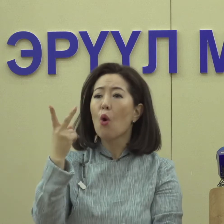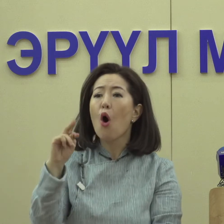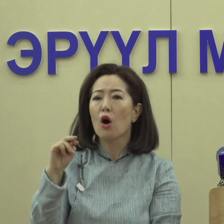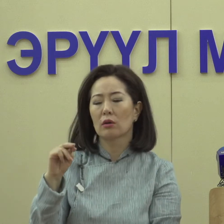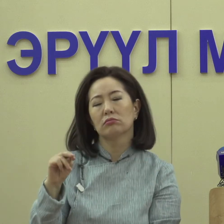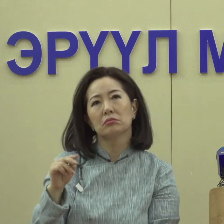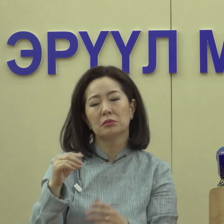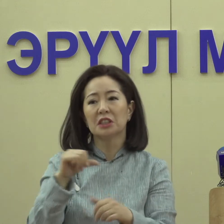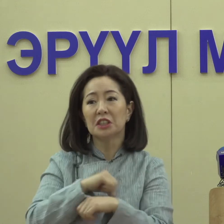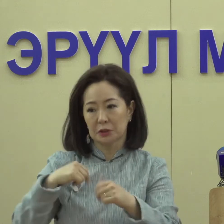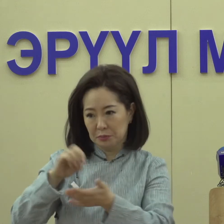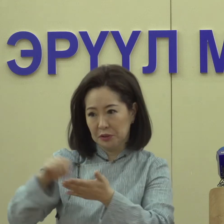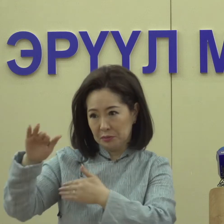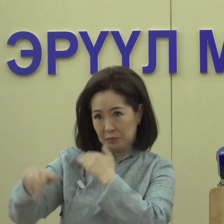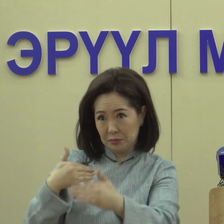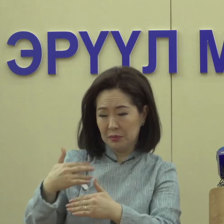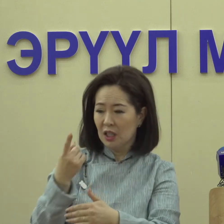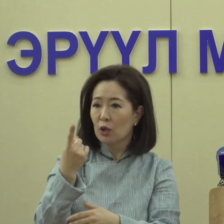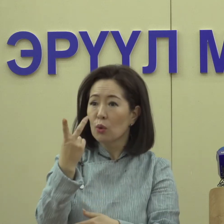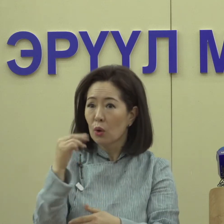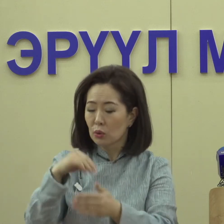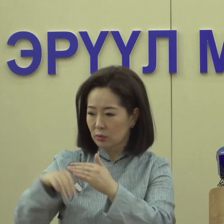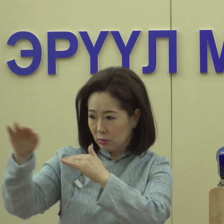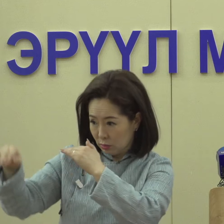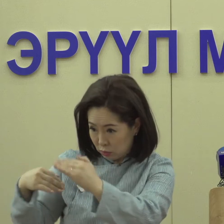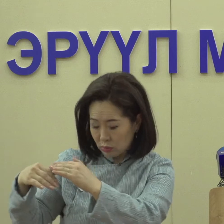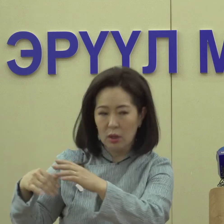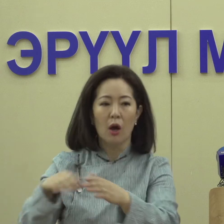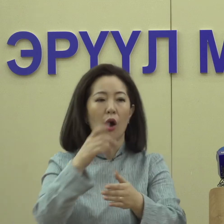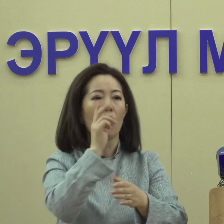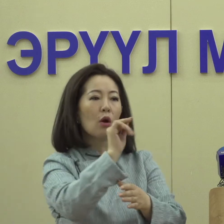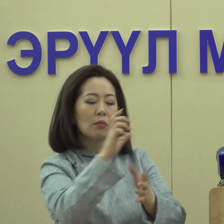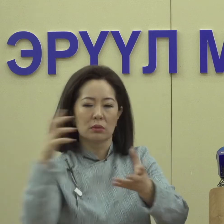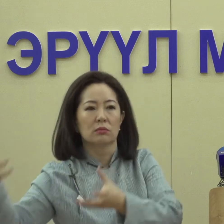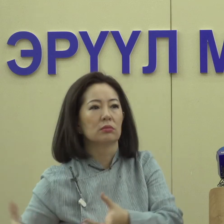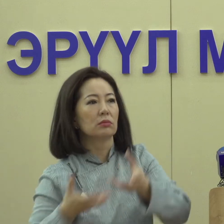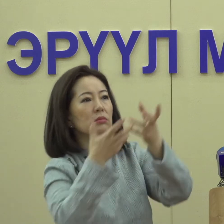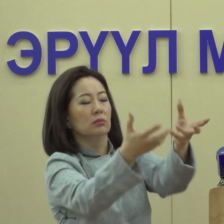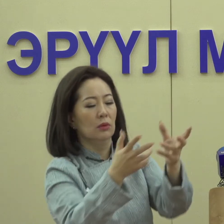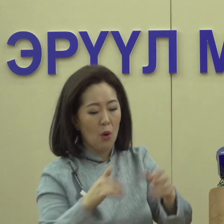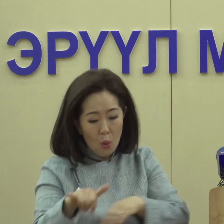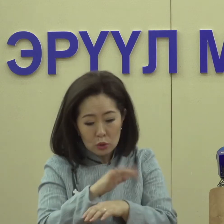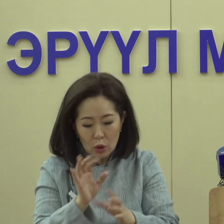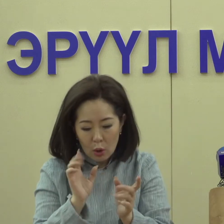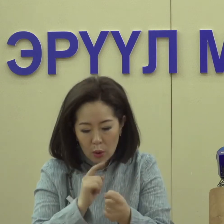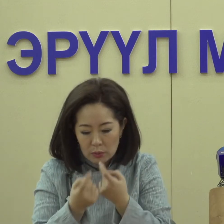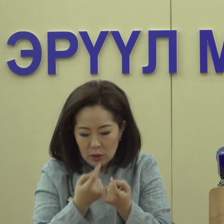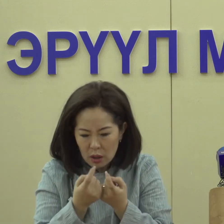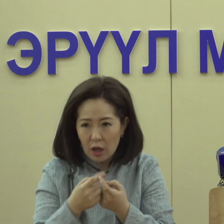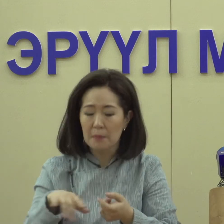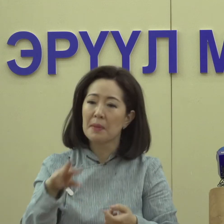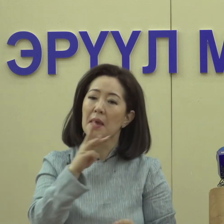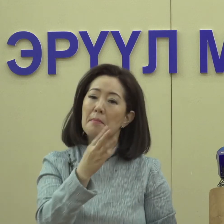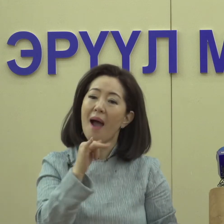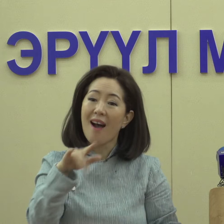байна. Тэгэхээр бид энэ өргөдлийг болгоныг дээш нь улсын онцгой комиссд танилцуулах болно. За тэгэхээр нийт одоо МЯТ болон